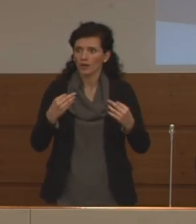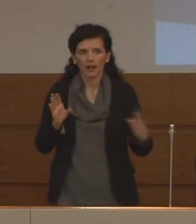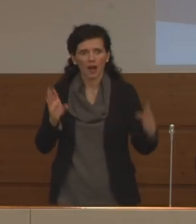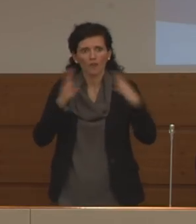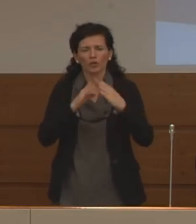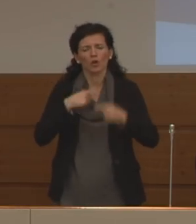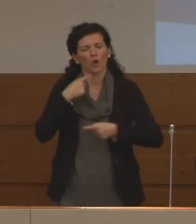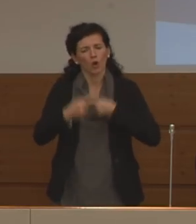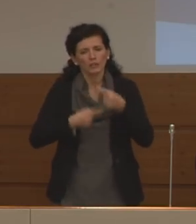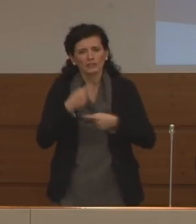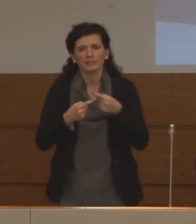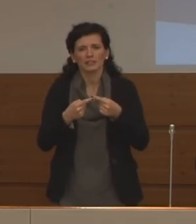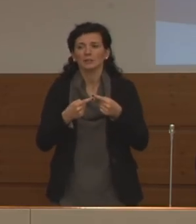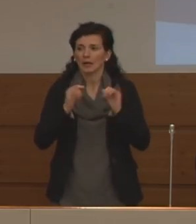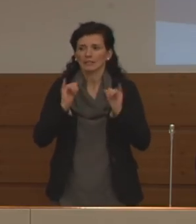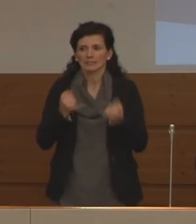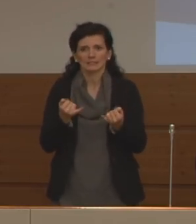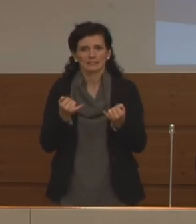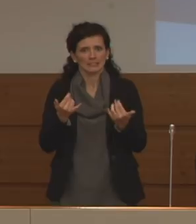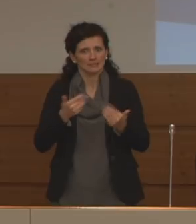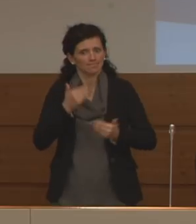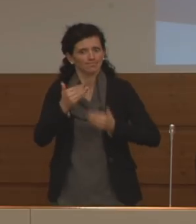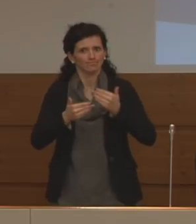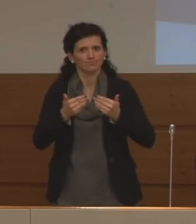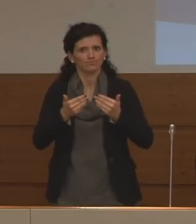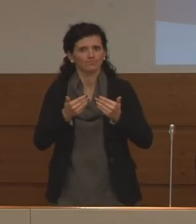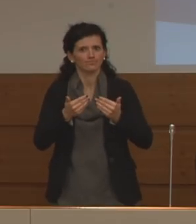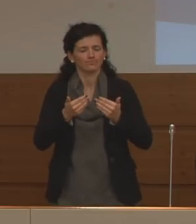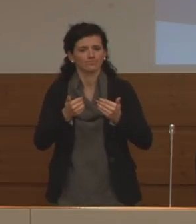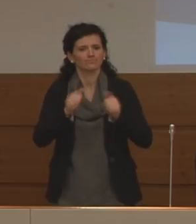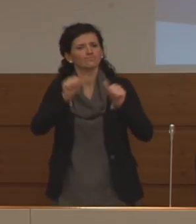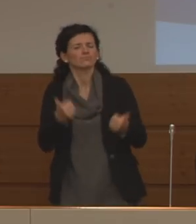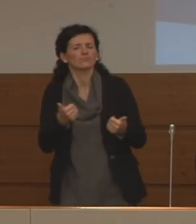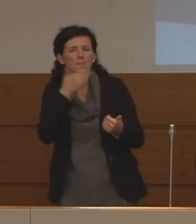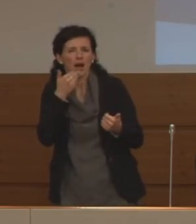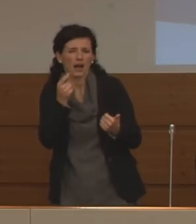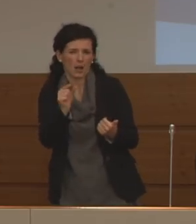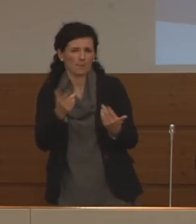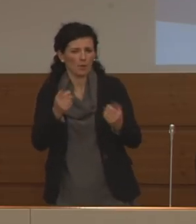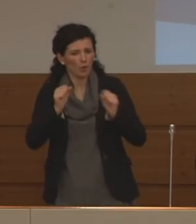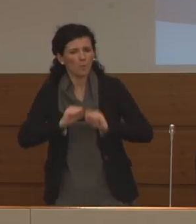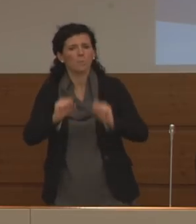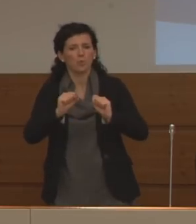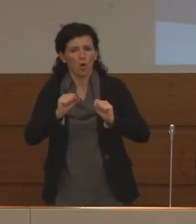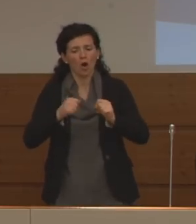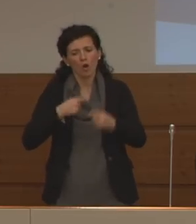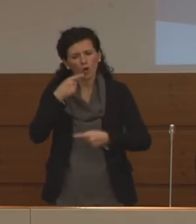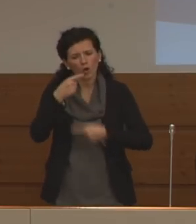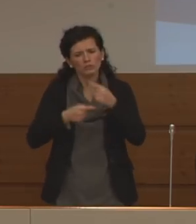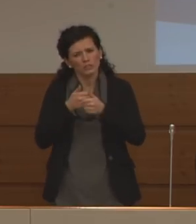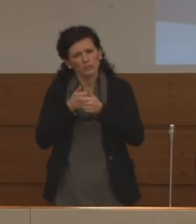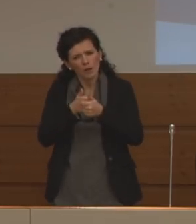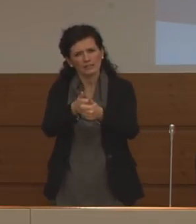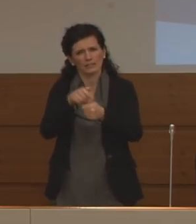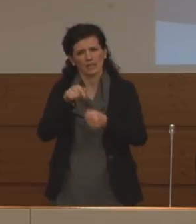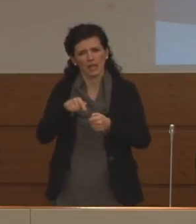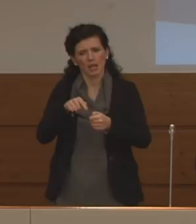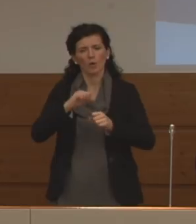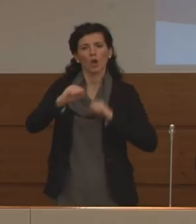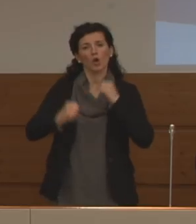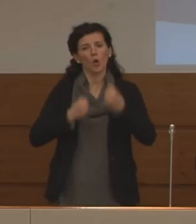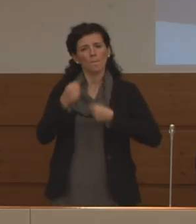proseguire in questa politica per proseguire in questi comportamenti